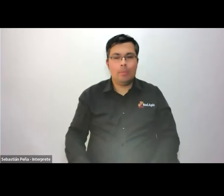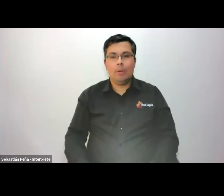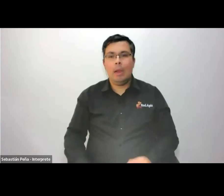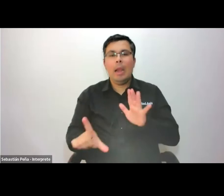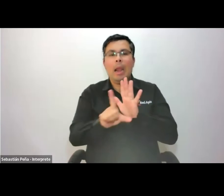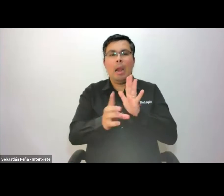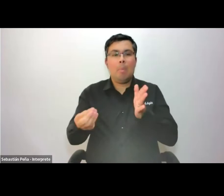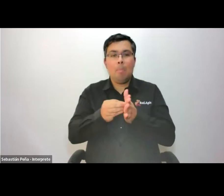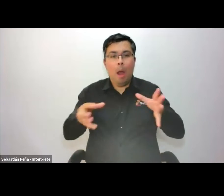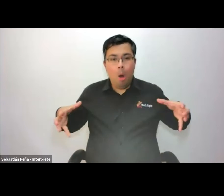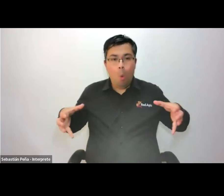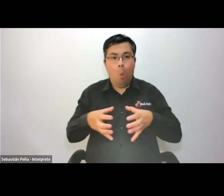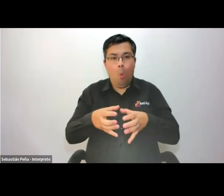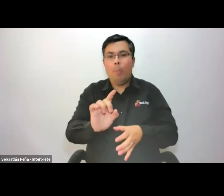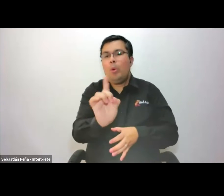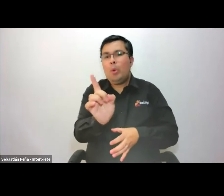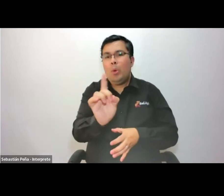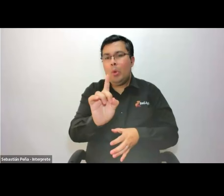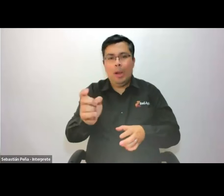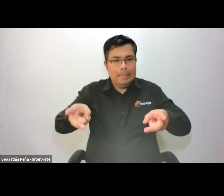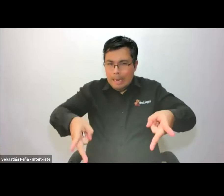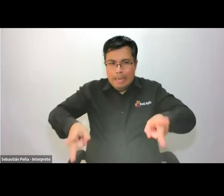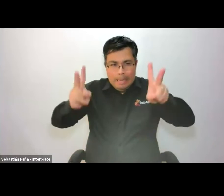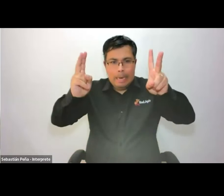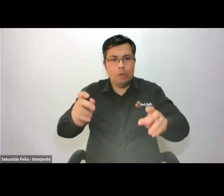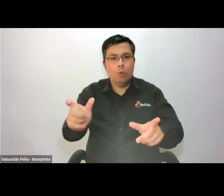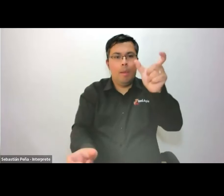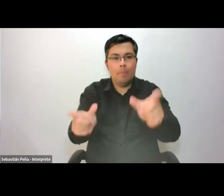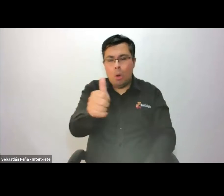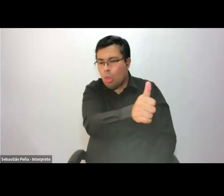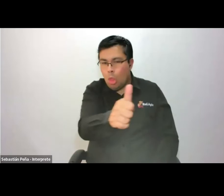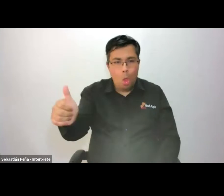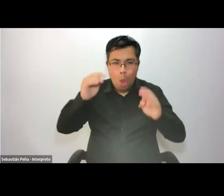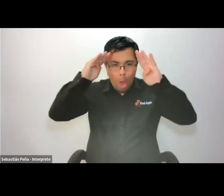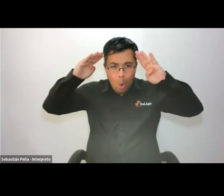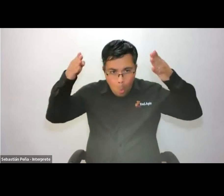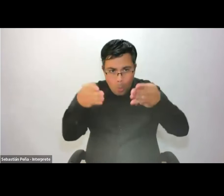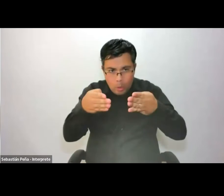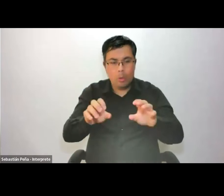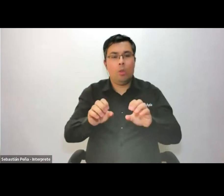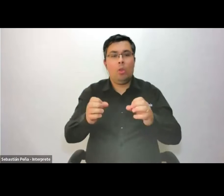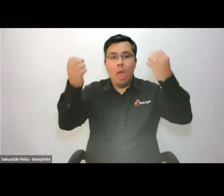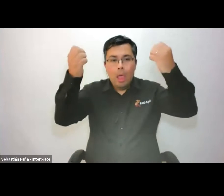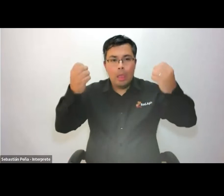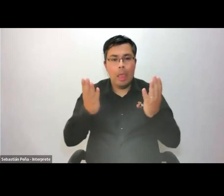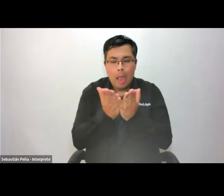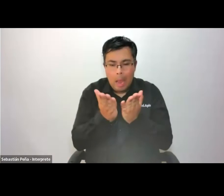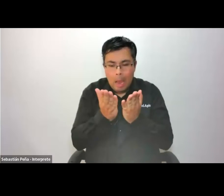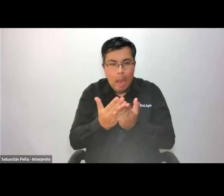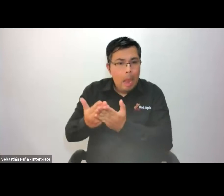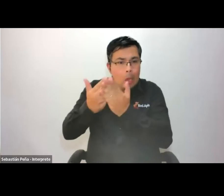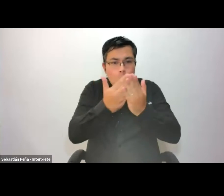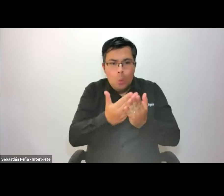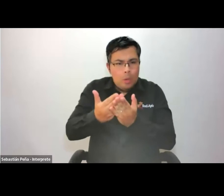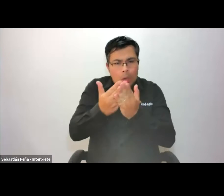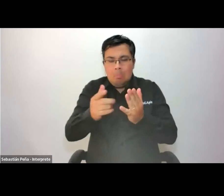el derecho de todos y todas las personas autistas de educarse donde su familia estime conveniente, desde primera etapa